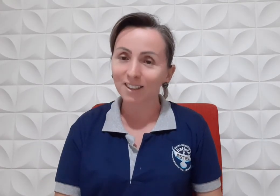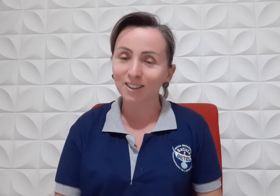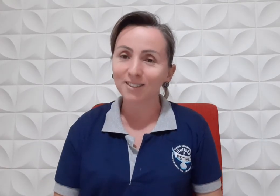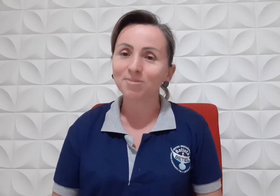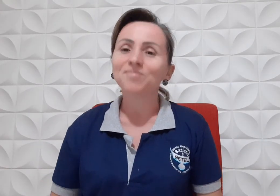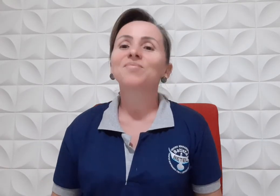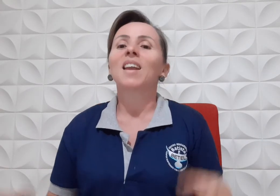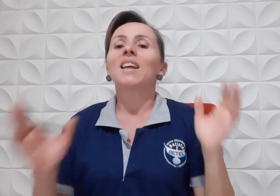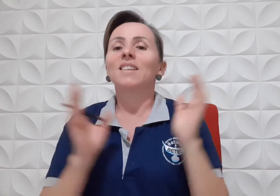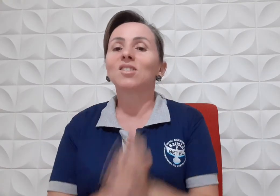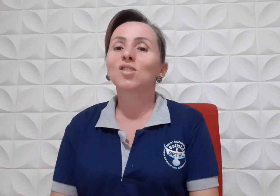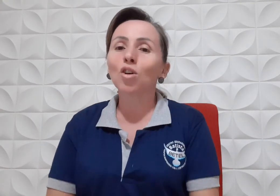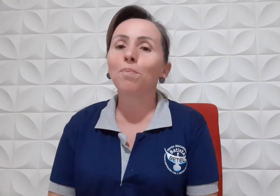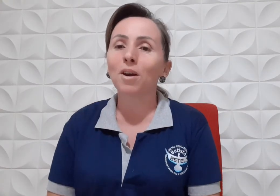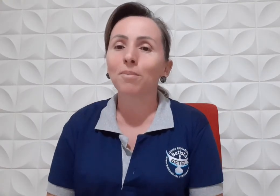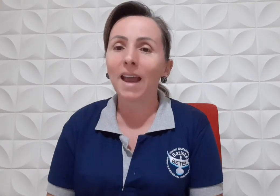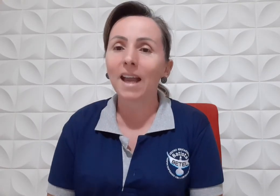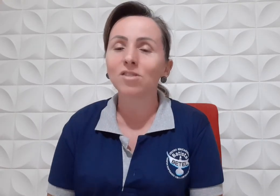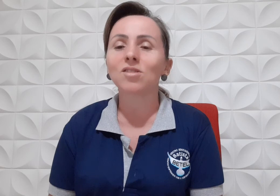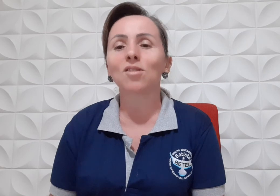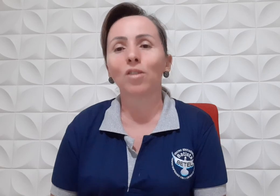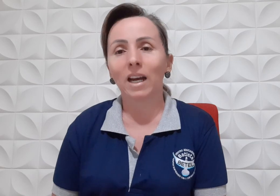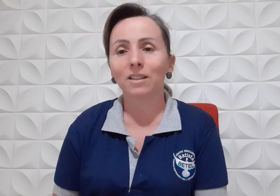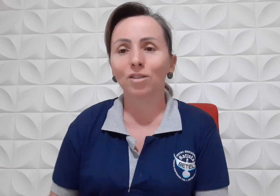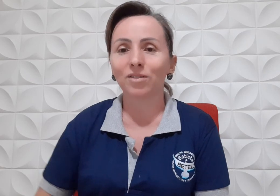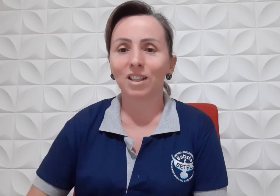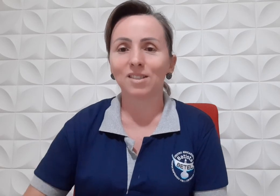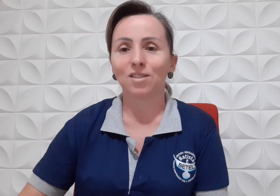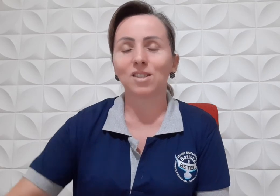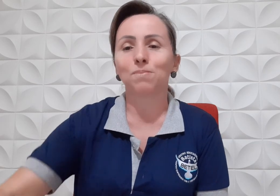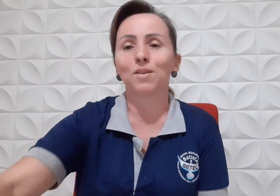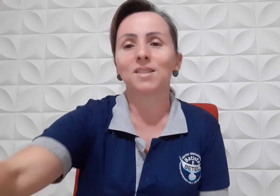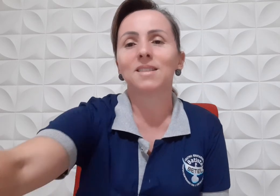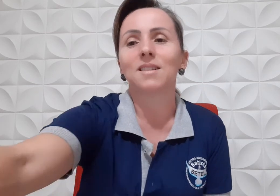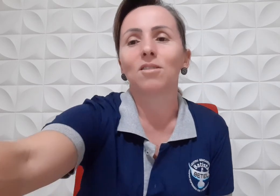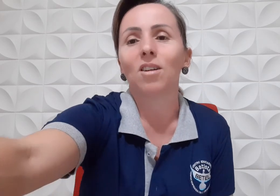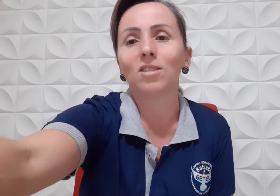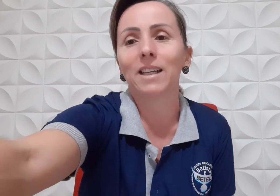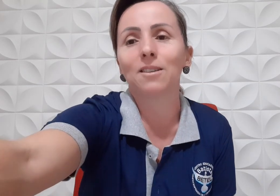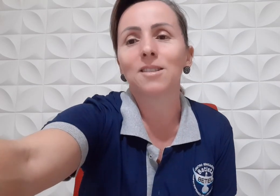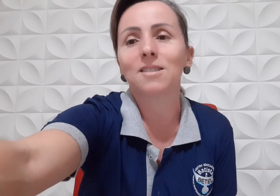Certo? Então, super beijos, qualquer dúvida, estou à disposição. Com Deus!